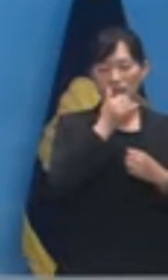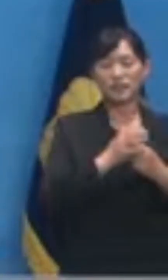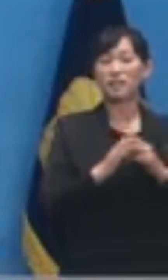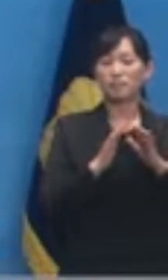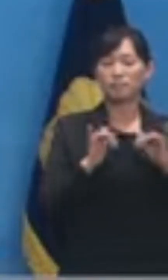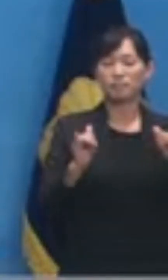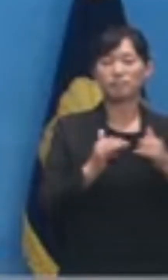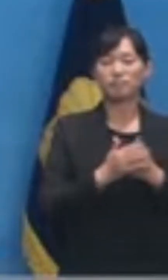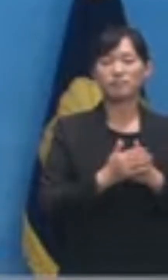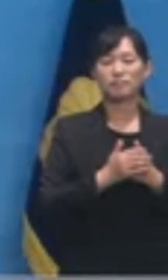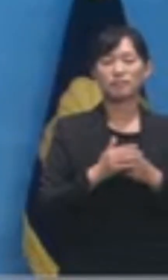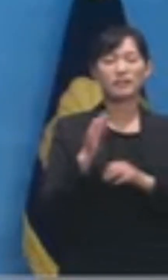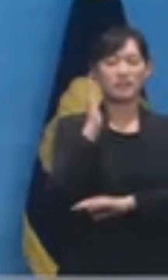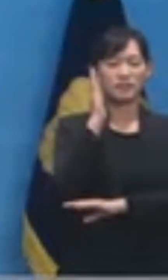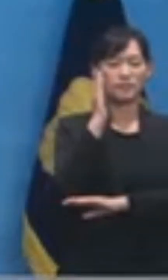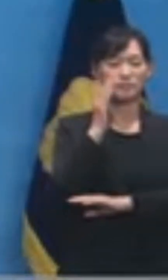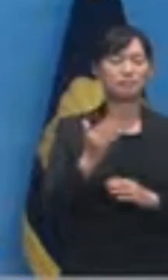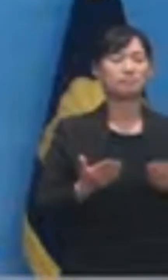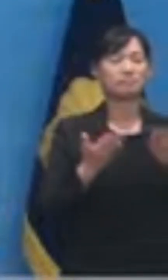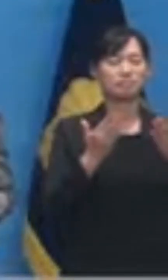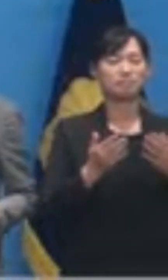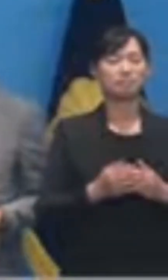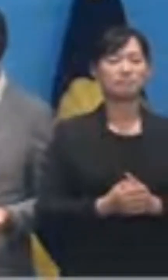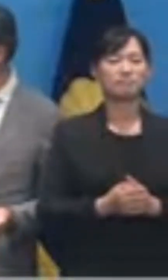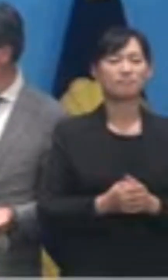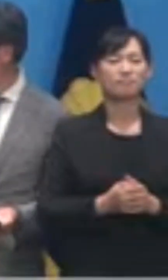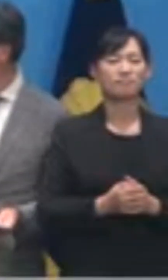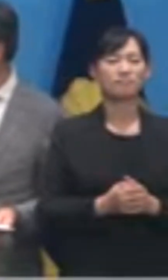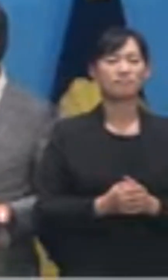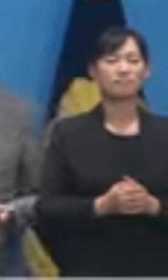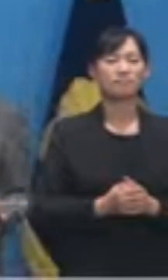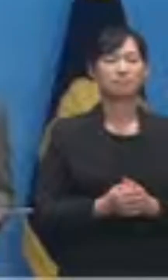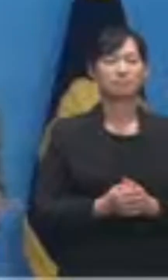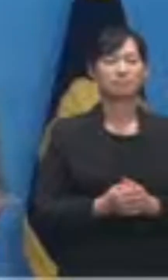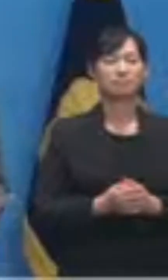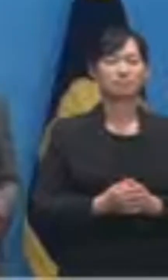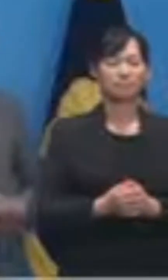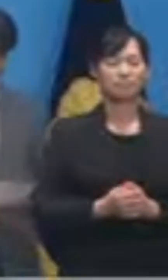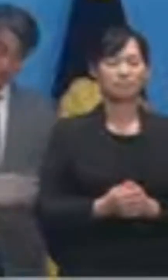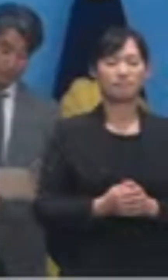김홍준 대표님부터 먼저 해 주시겠습니다.